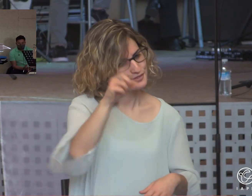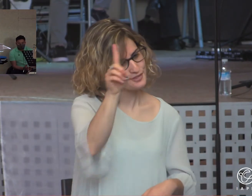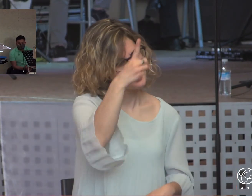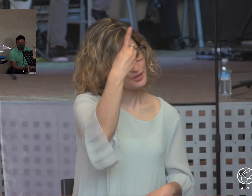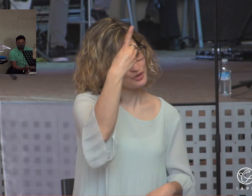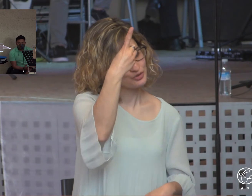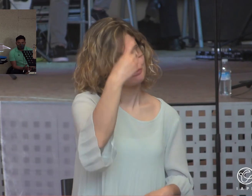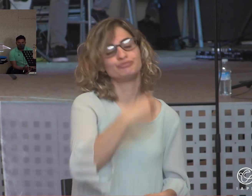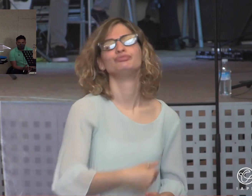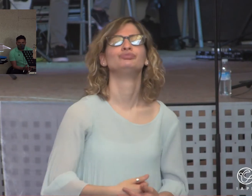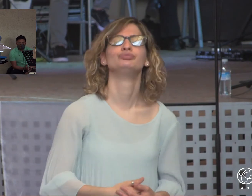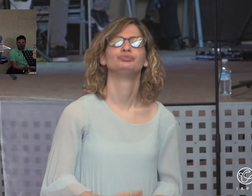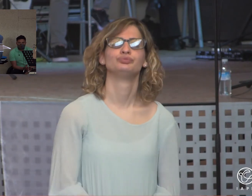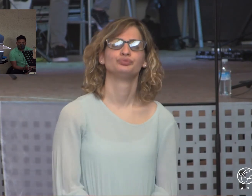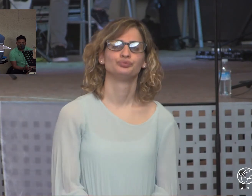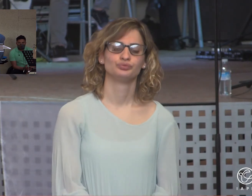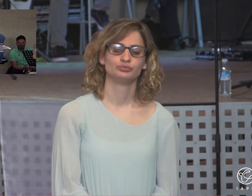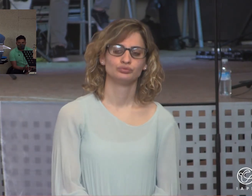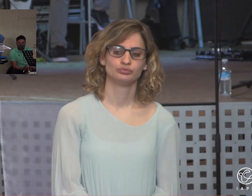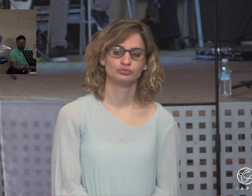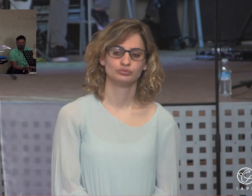ha establecido.